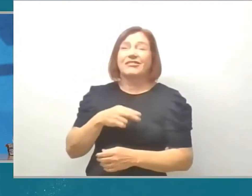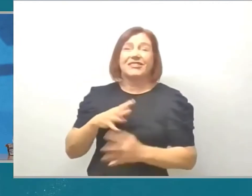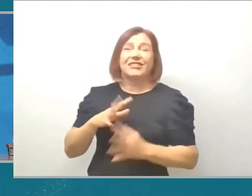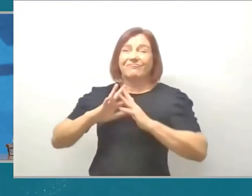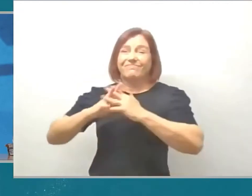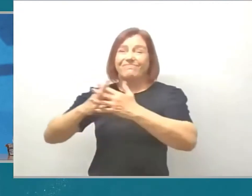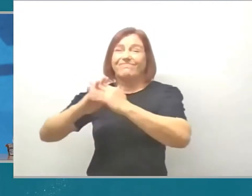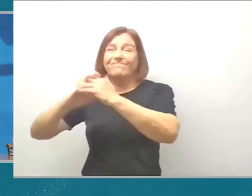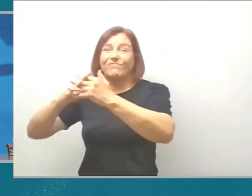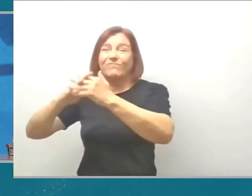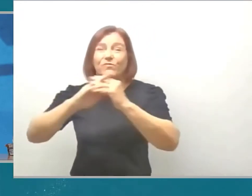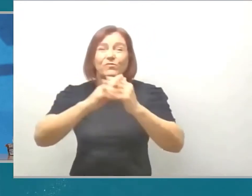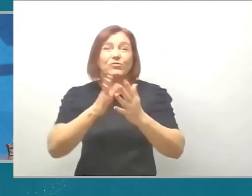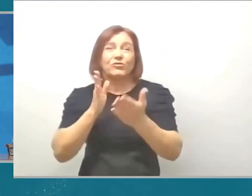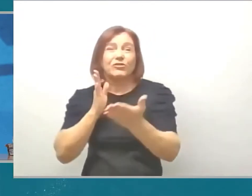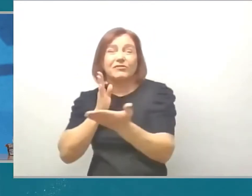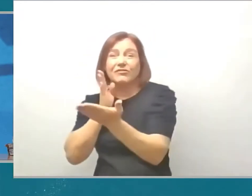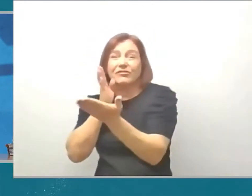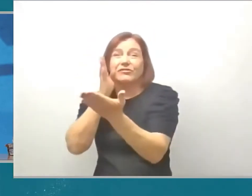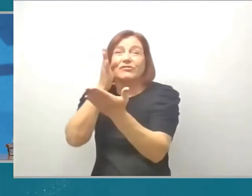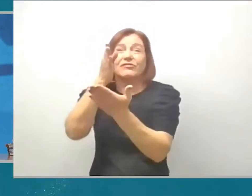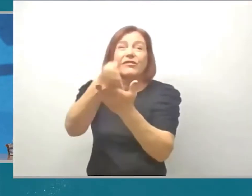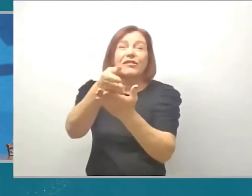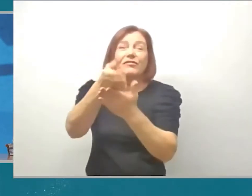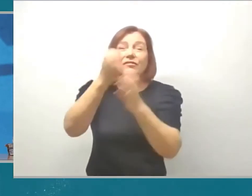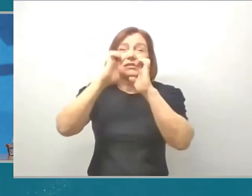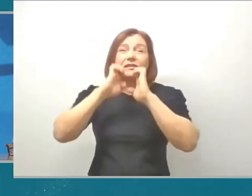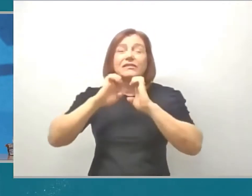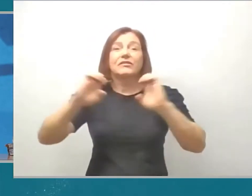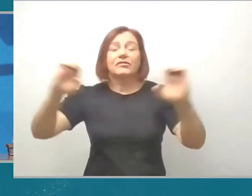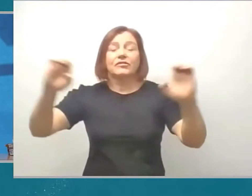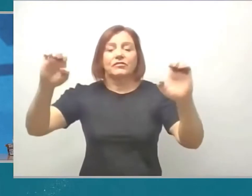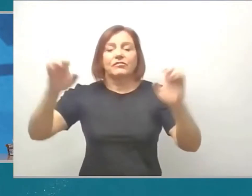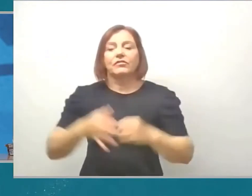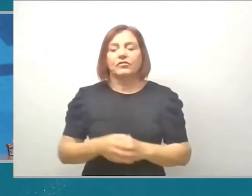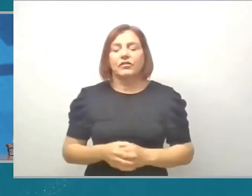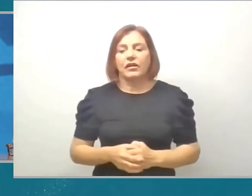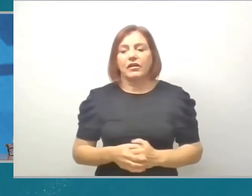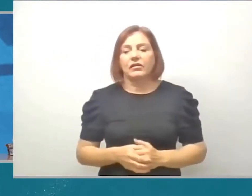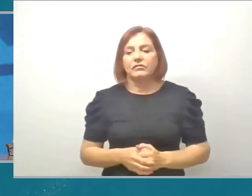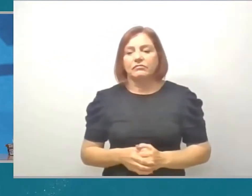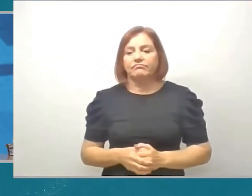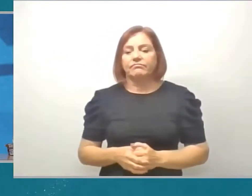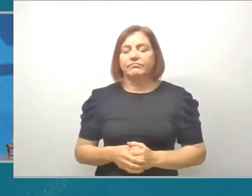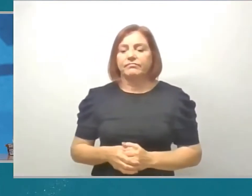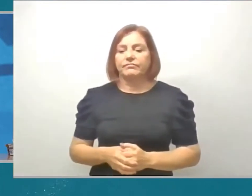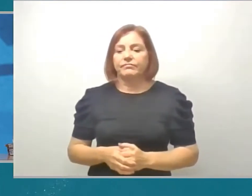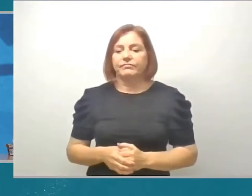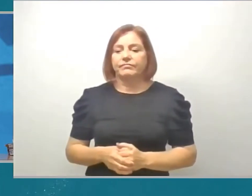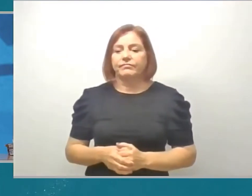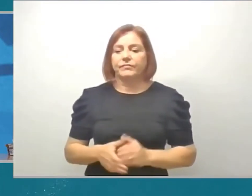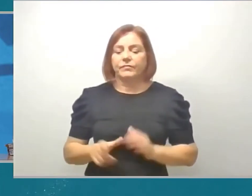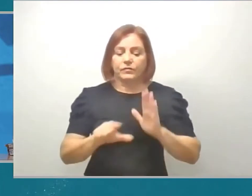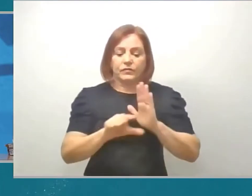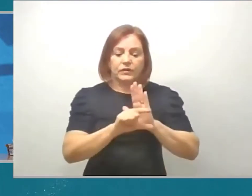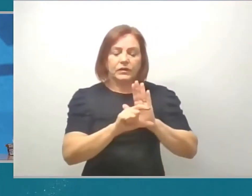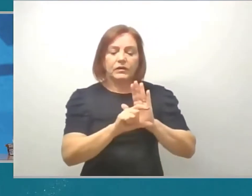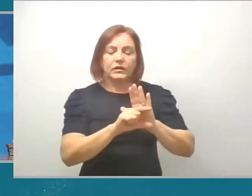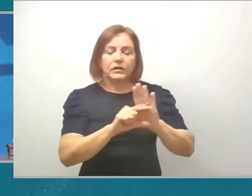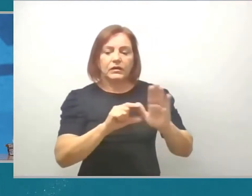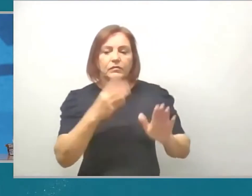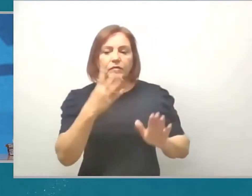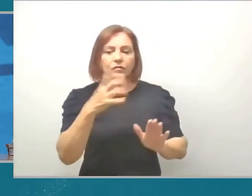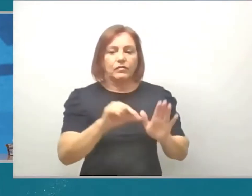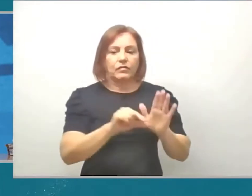do Senhor. E aí no capítulo 4:17, o Senhor